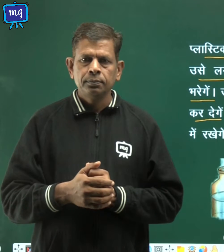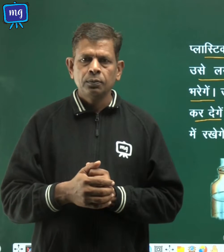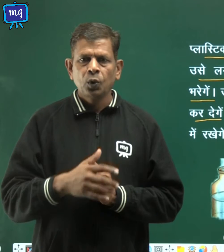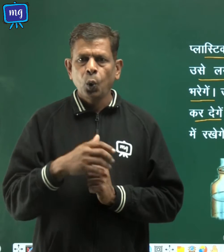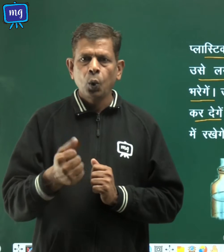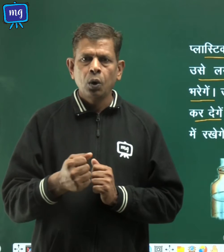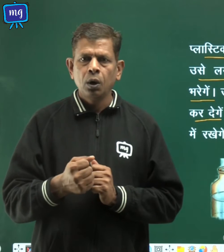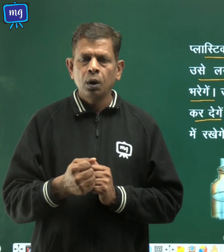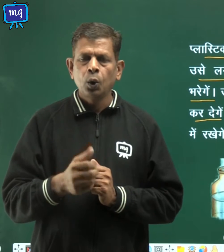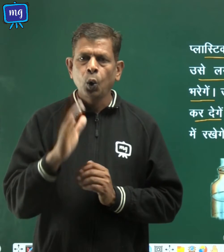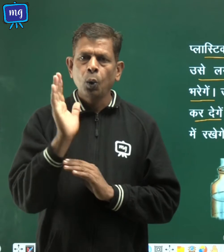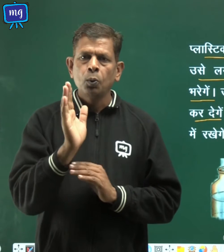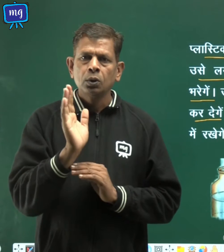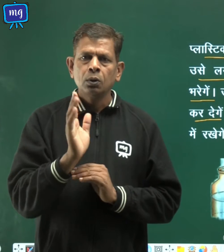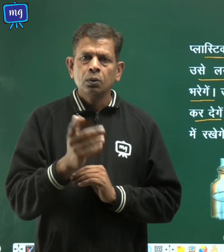और फिर बोतल को